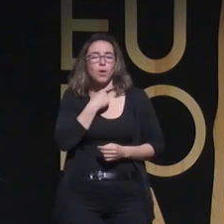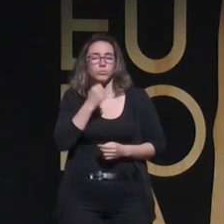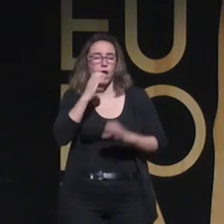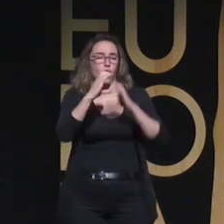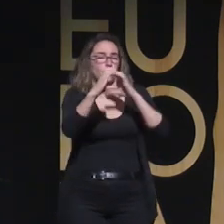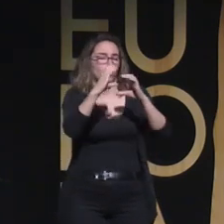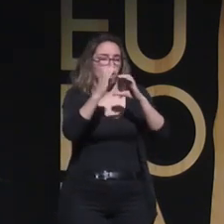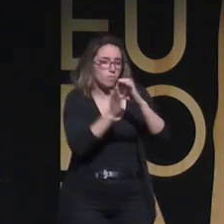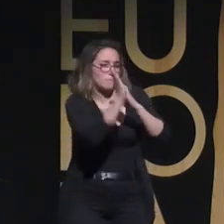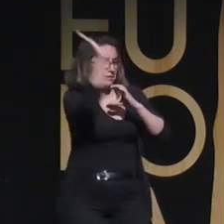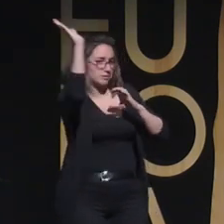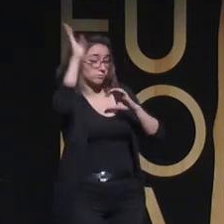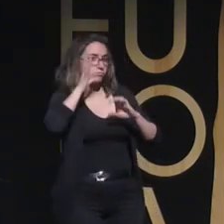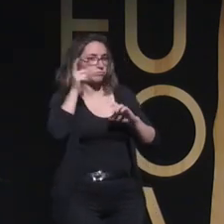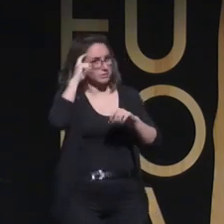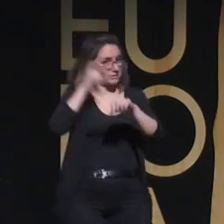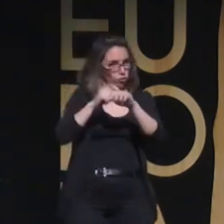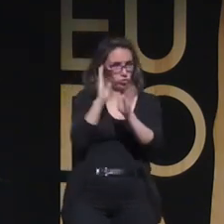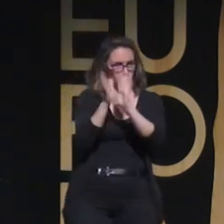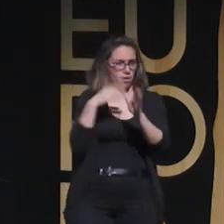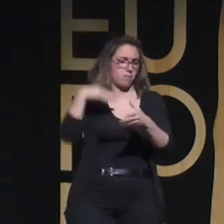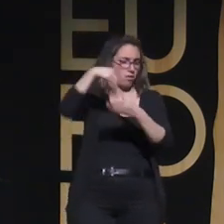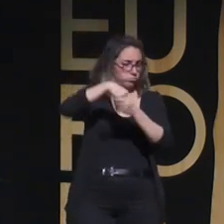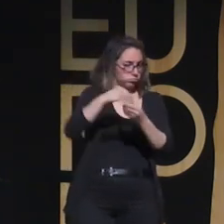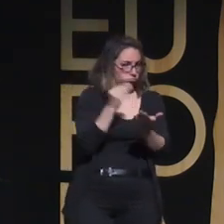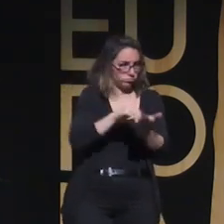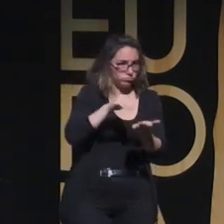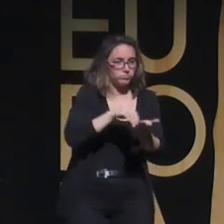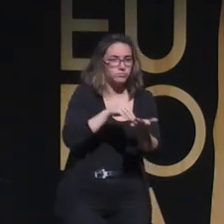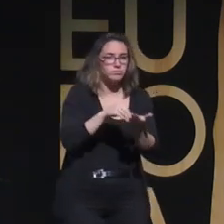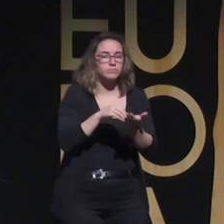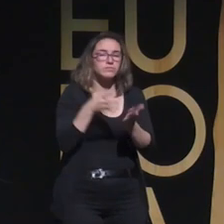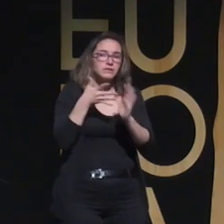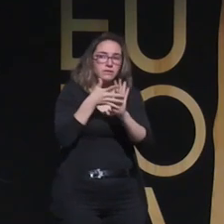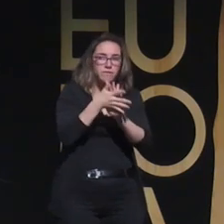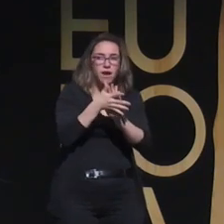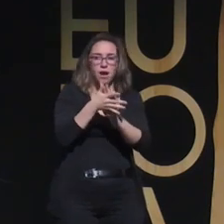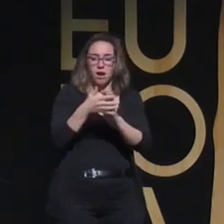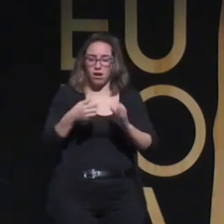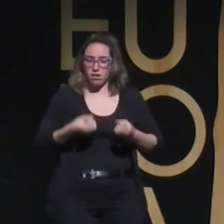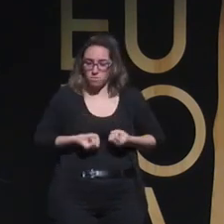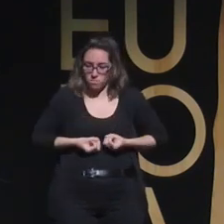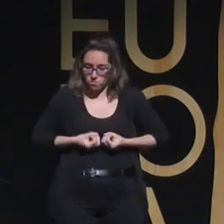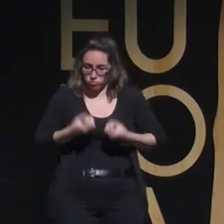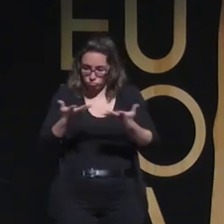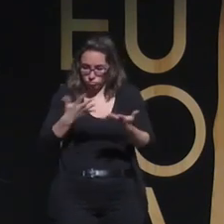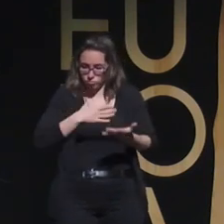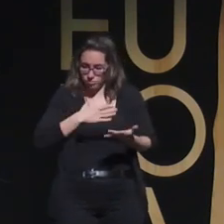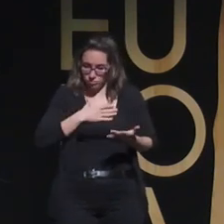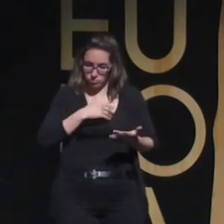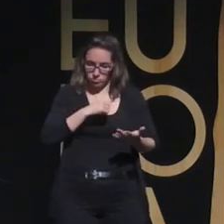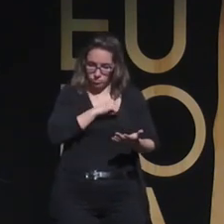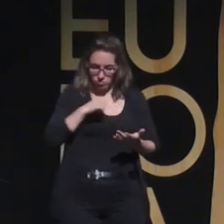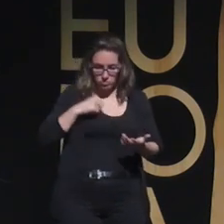técnica que utilizamos mucho en psicoterapia, que yo la utilizo mucho también en la vida cotidiana, que es el poder compartir lo que hay en mi cabeza. Y él puede